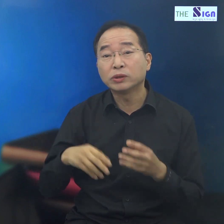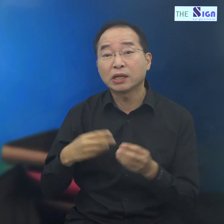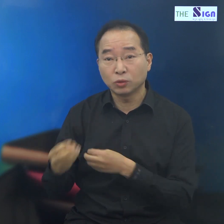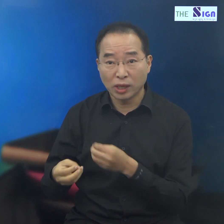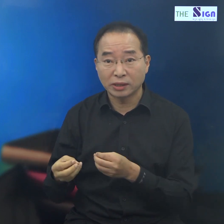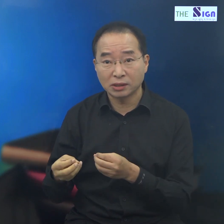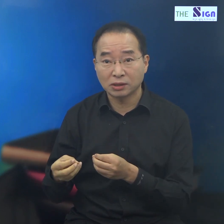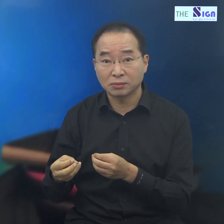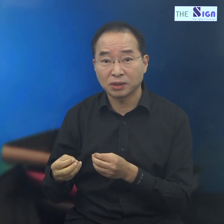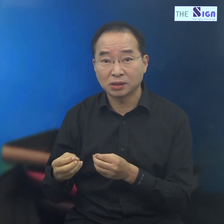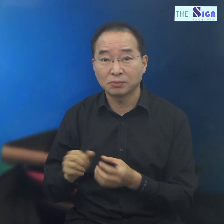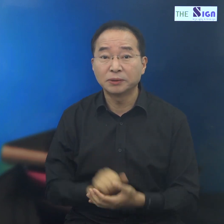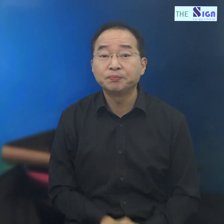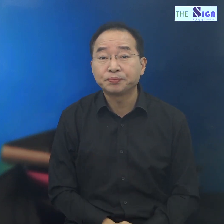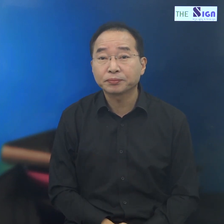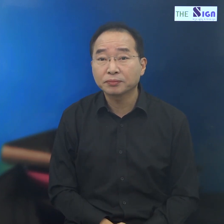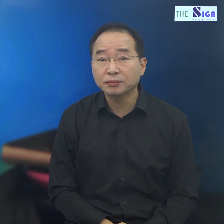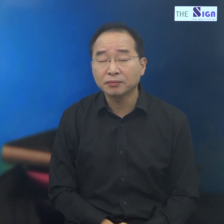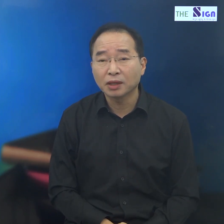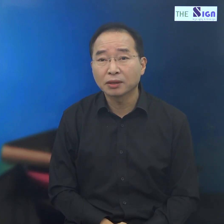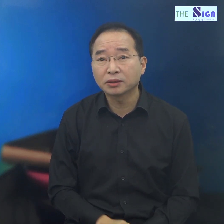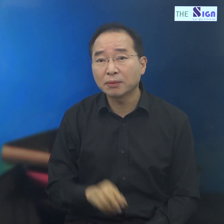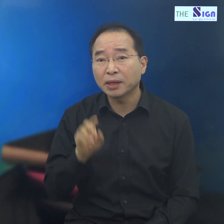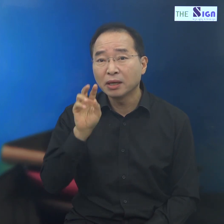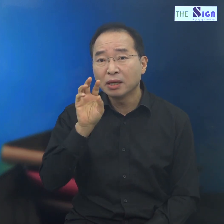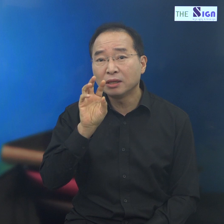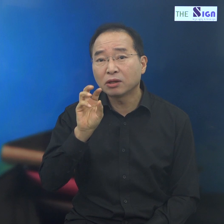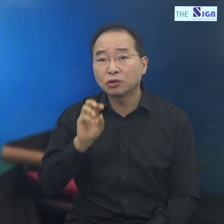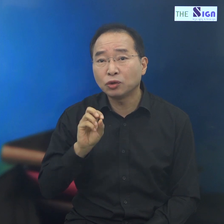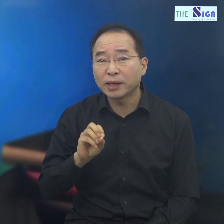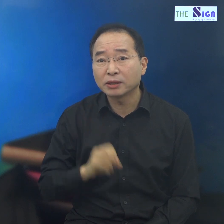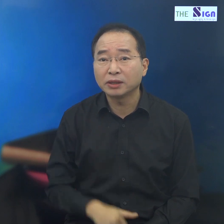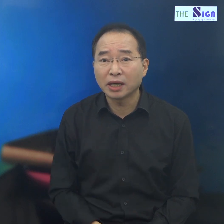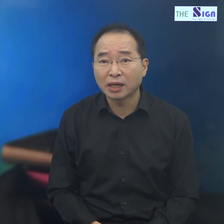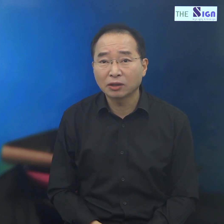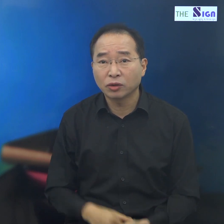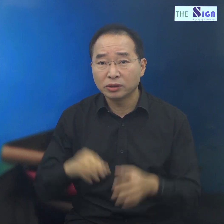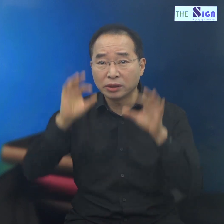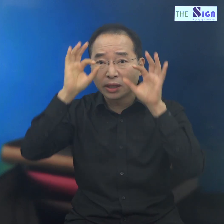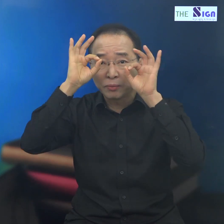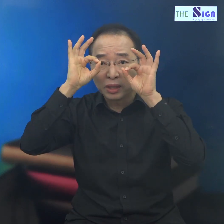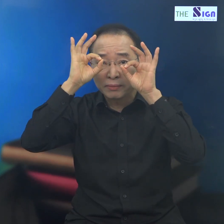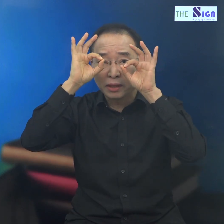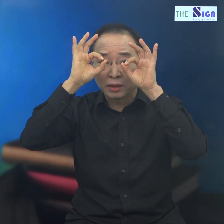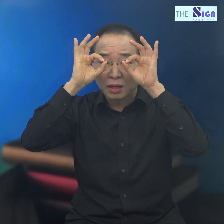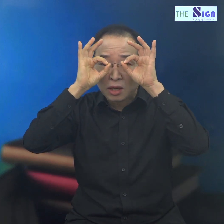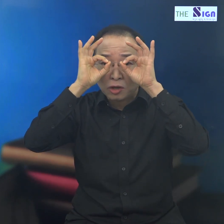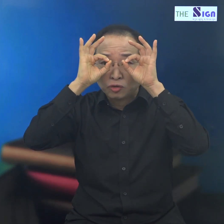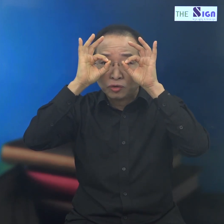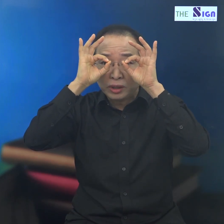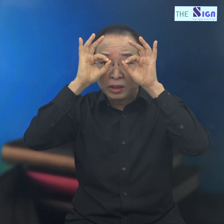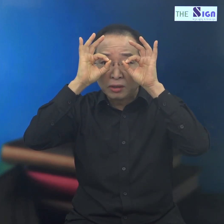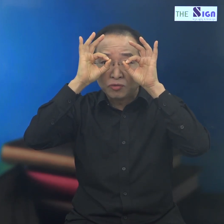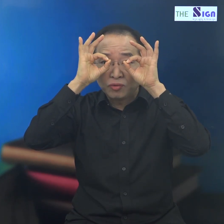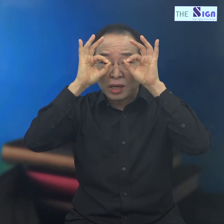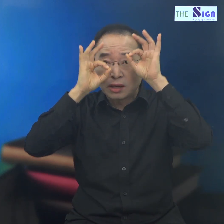동작은 똑같아졌습니다. 지금은. 그 다음에 이렇게 뒤바뀌는 게 하나가 더 있는데 뭐냐면 눈이